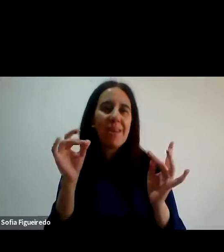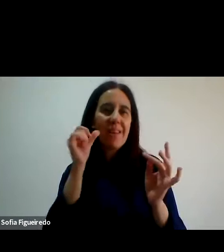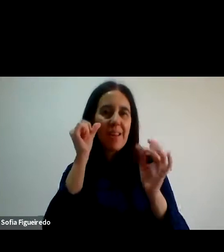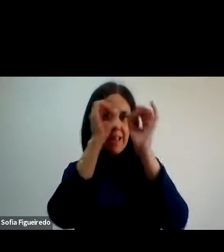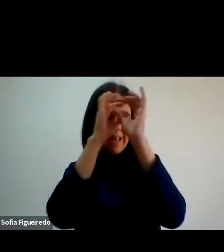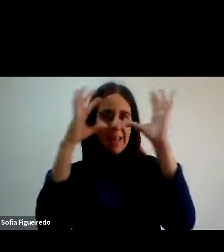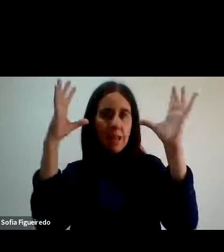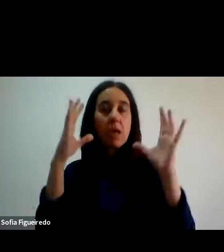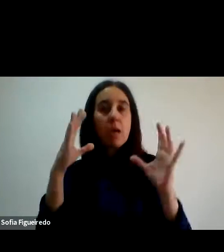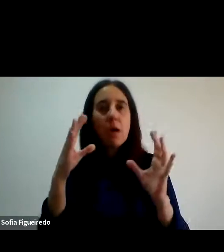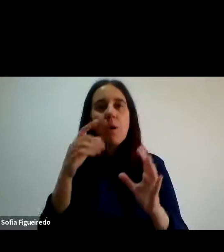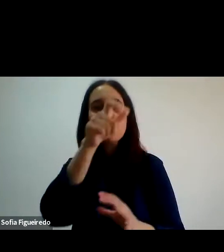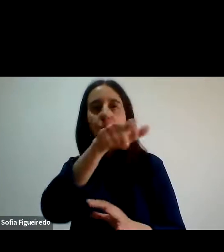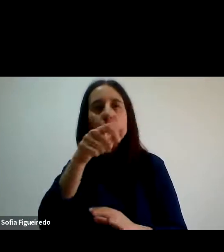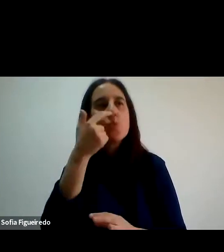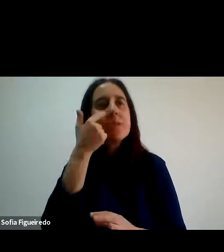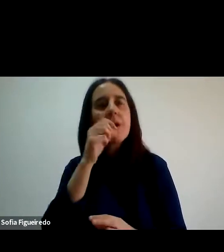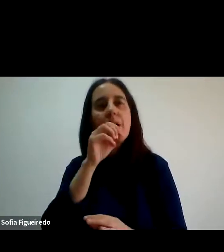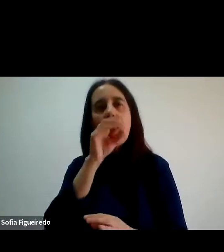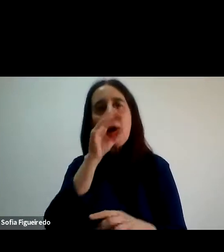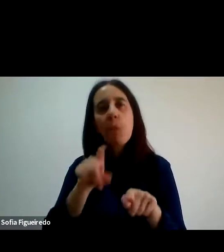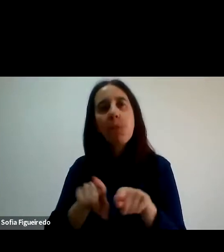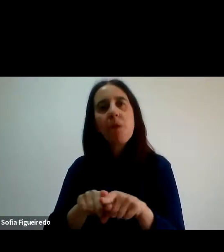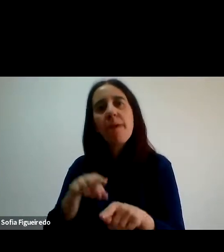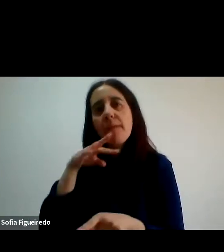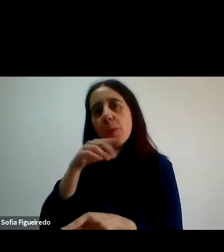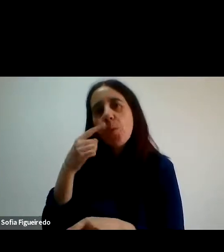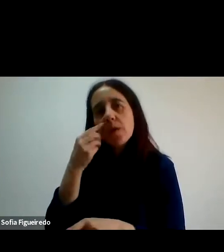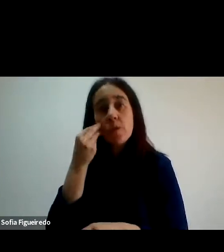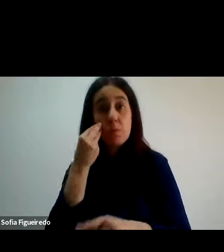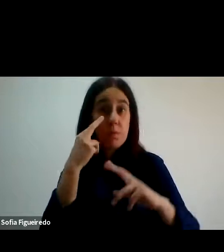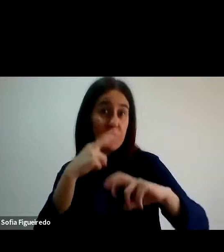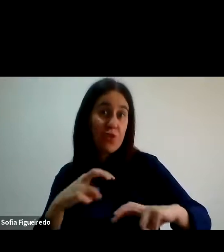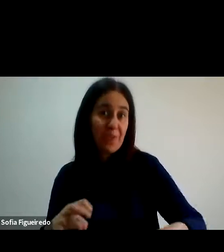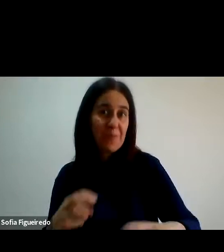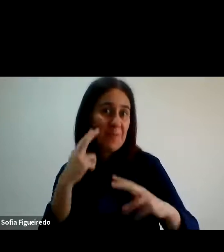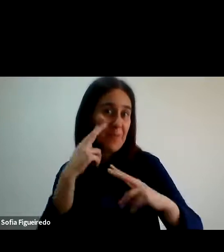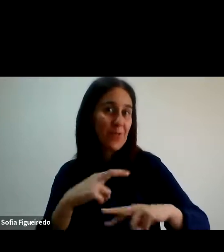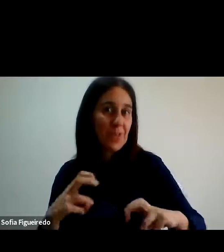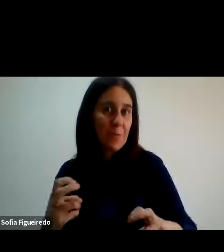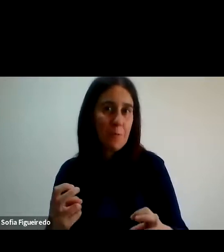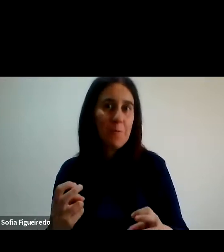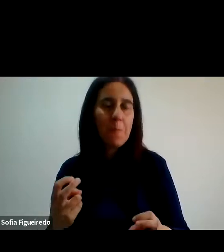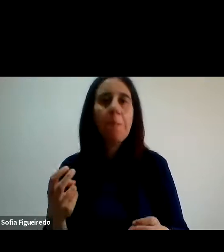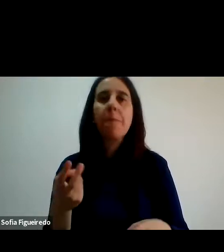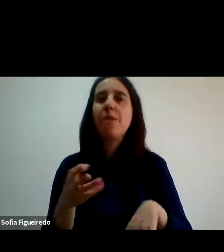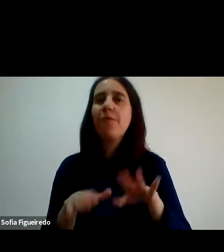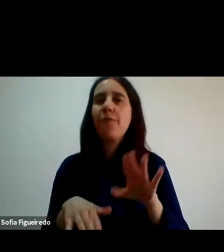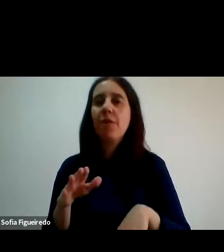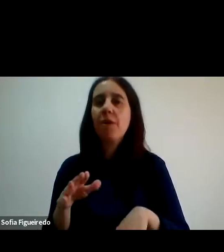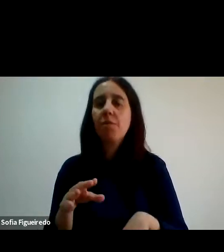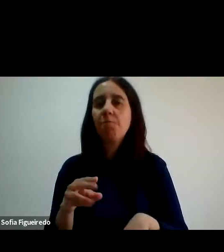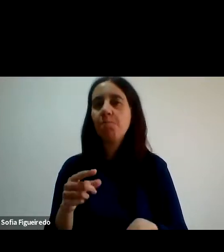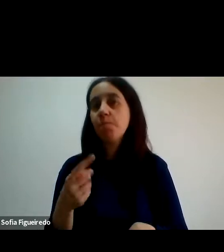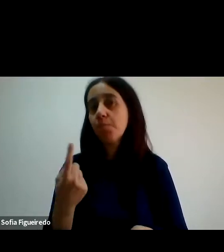conhecer o nosso público como conhecemos a nossa família. Isso faz-se investigando de uma forma, às vezes,